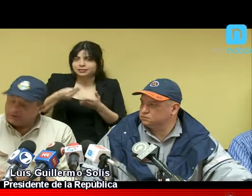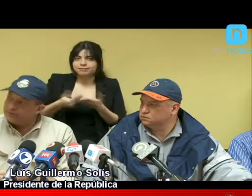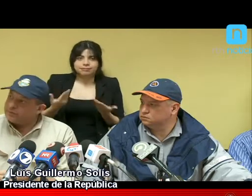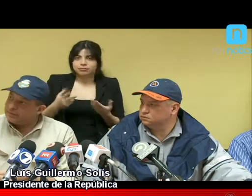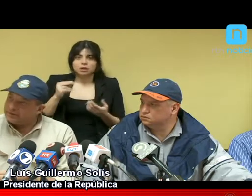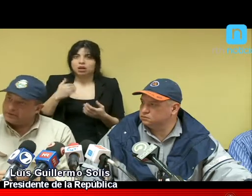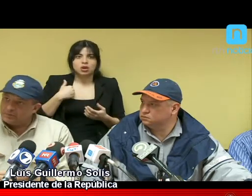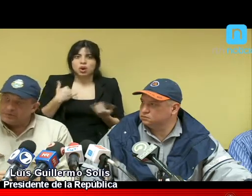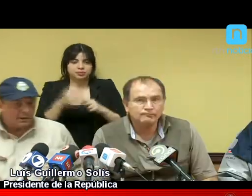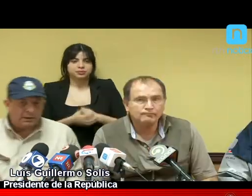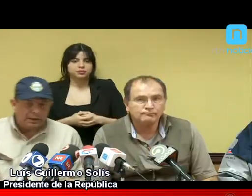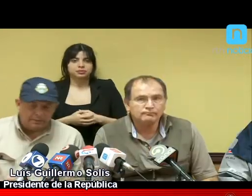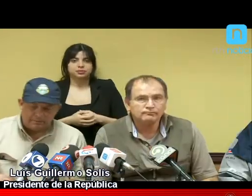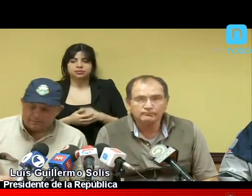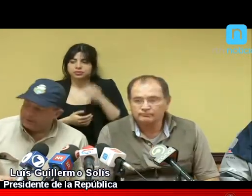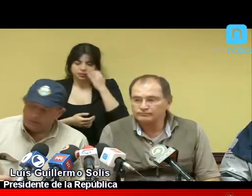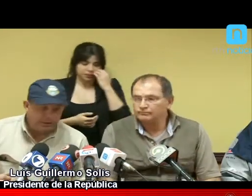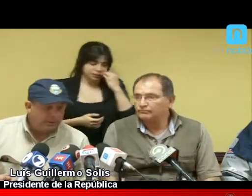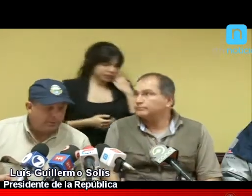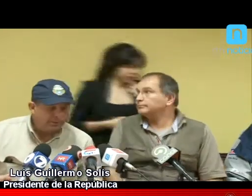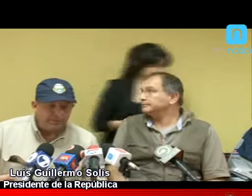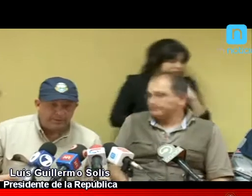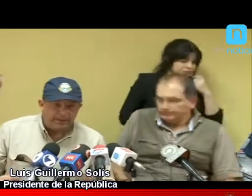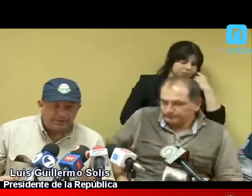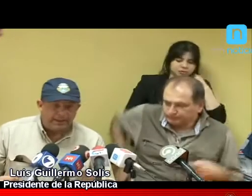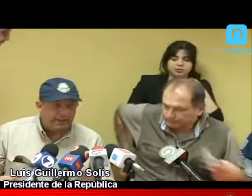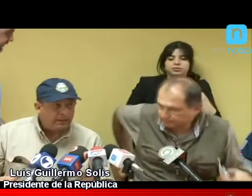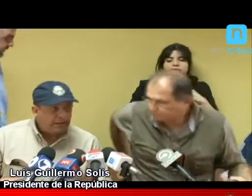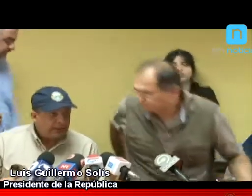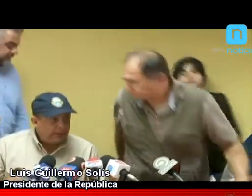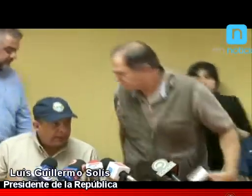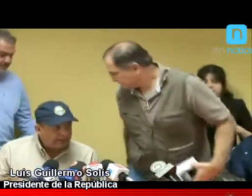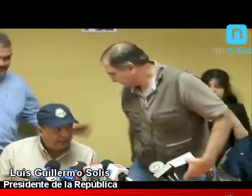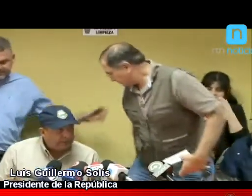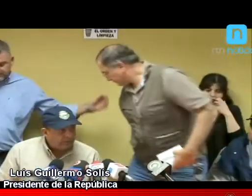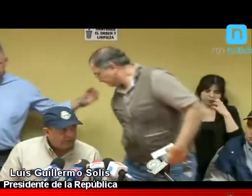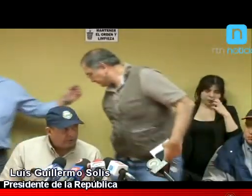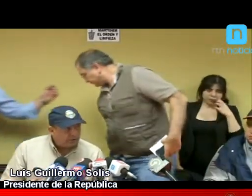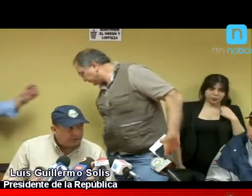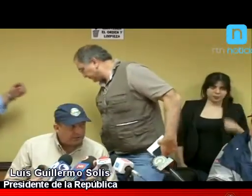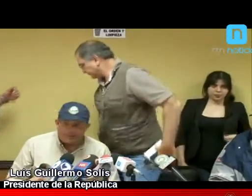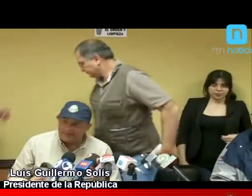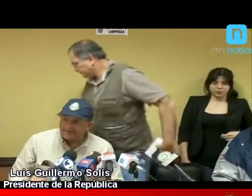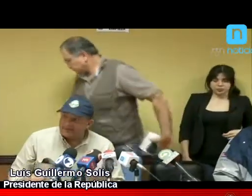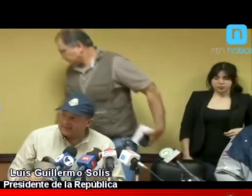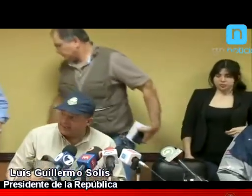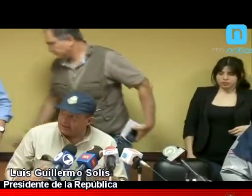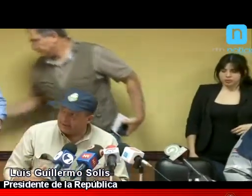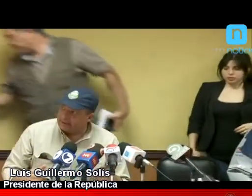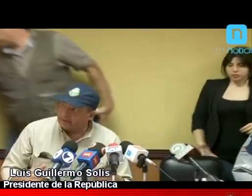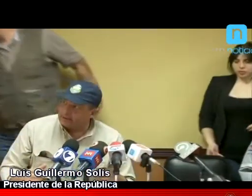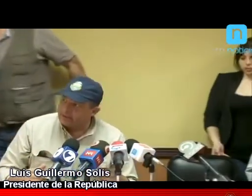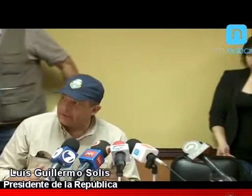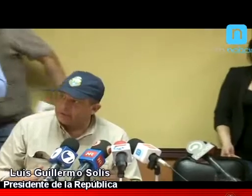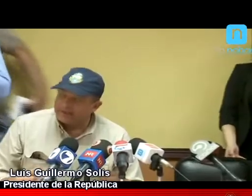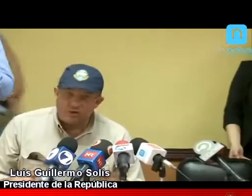de los que no disponemos en estos momentos. Quiero también señalar que le atribuimos a los gobiernos locales un papel central en